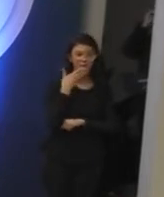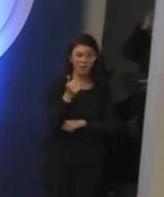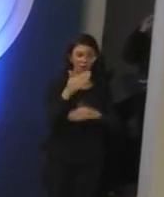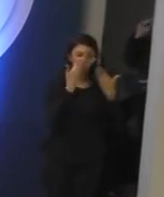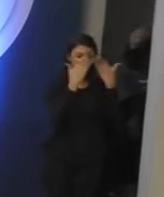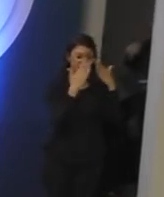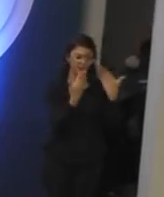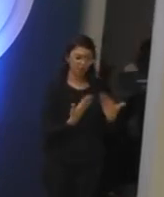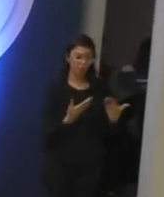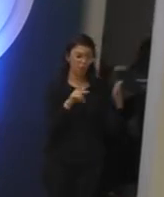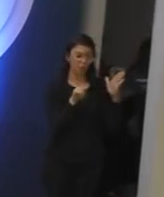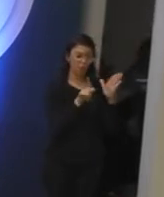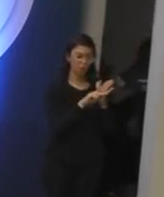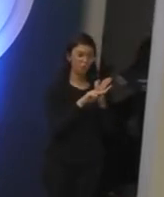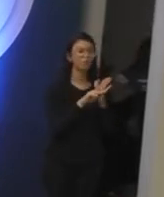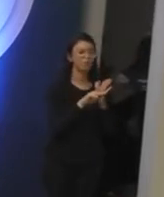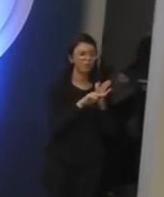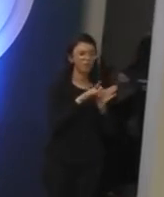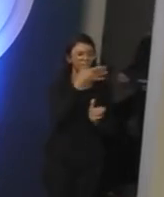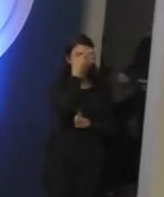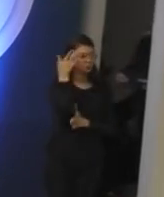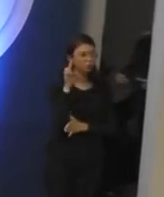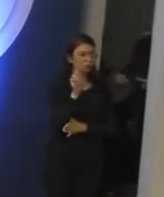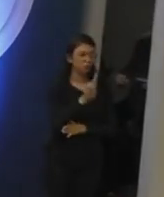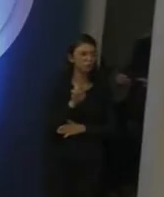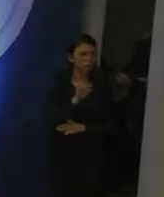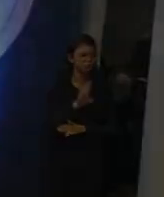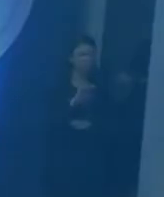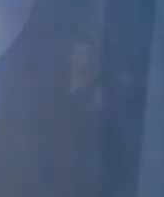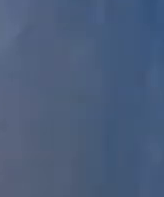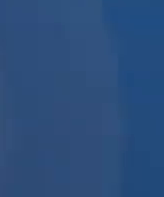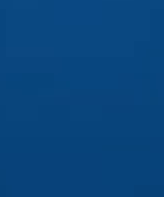do consumidor, por ordem alfabética, são...